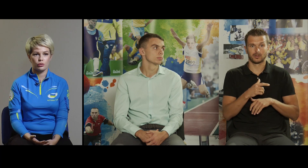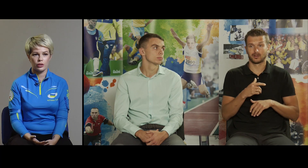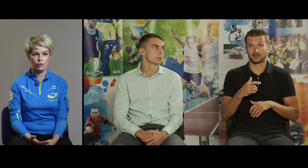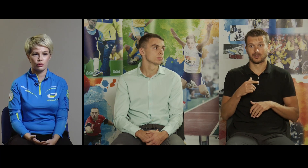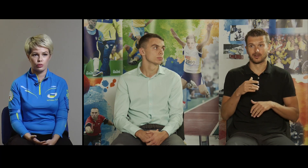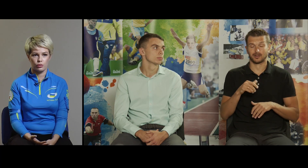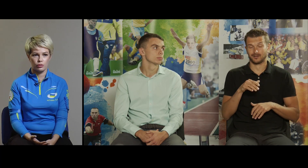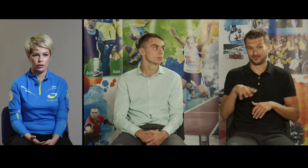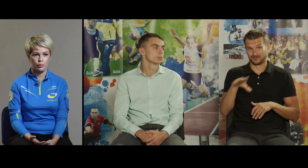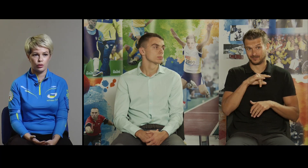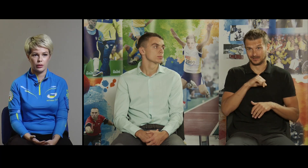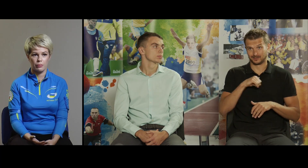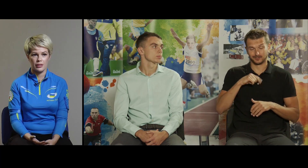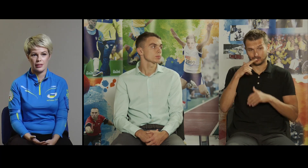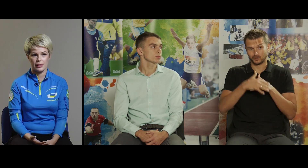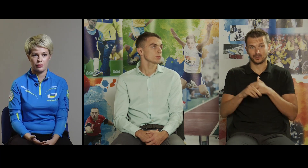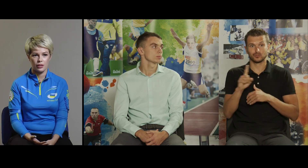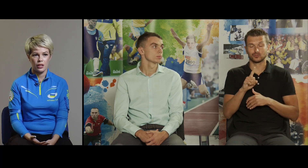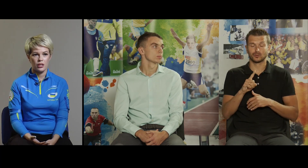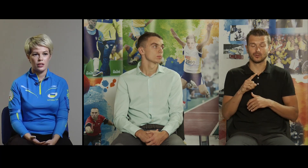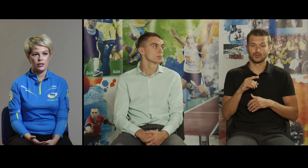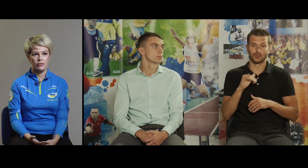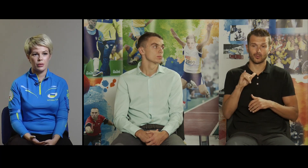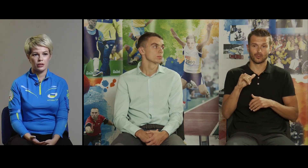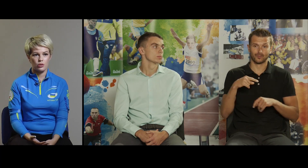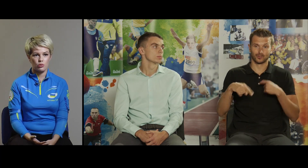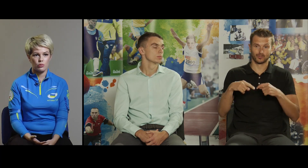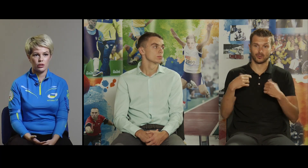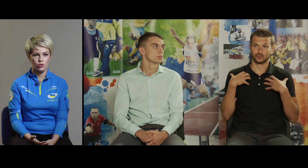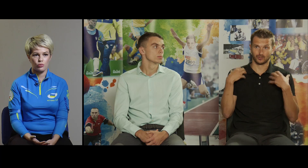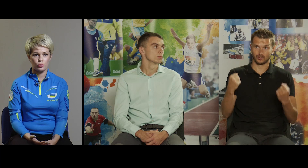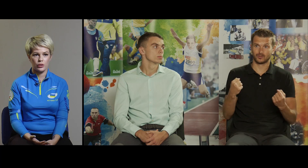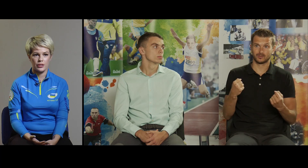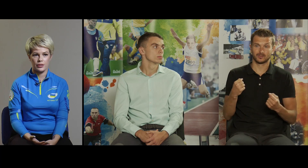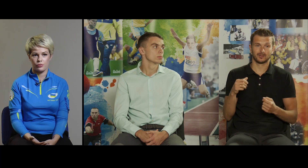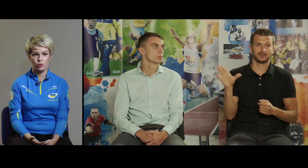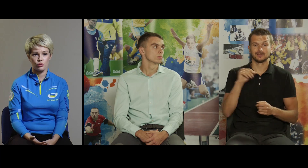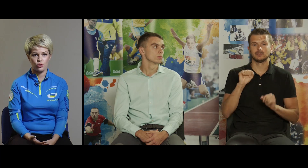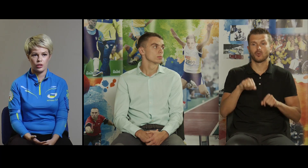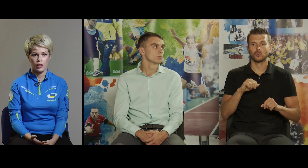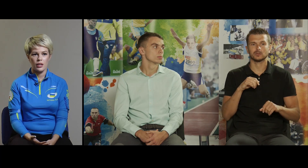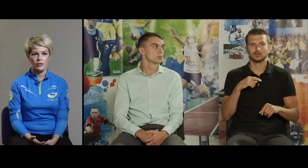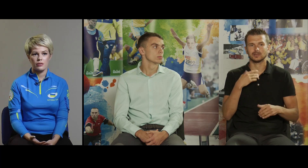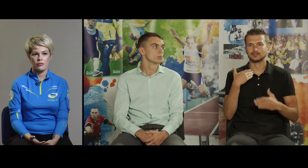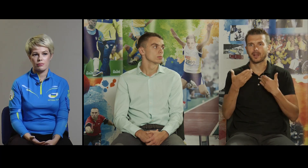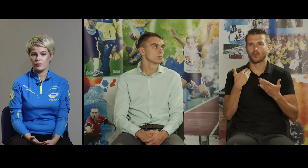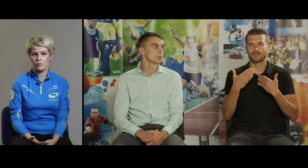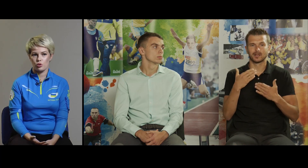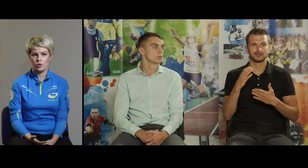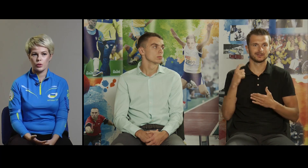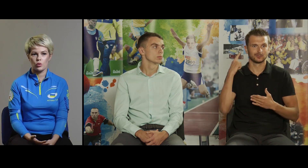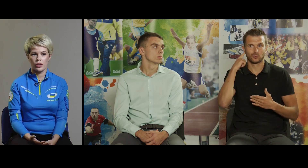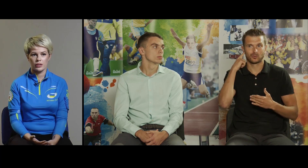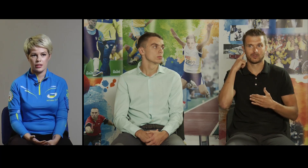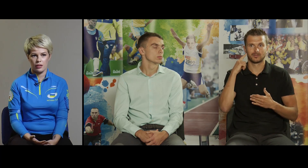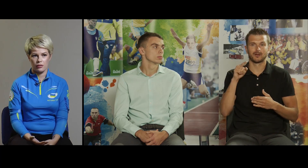почути одне одного на полі без слів. І ви маєте зрозуміти, що футболістів чуючих всі